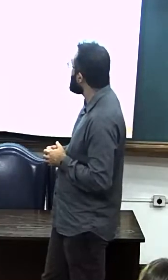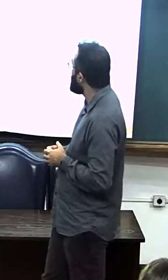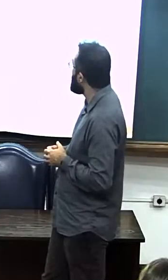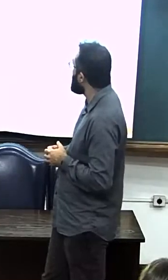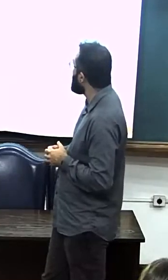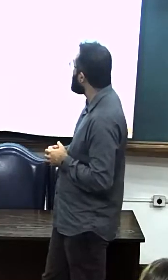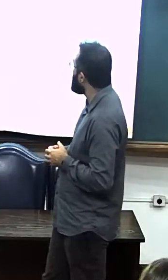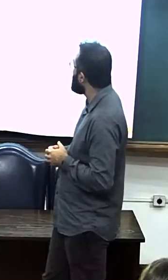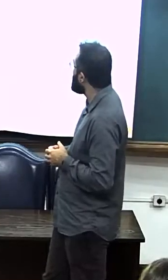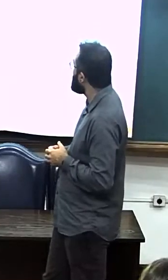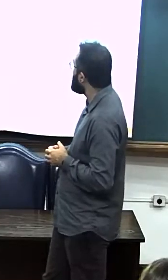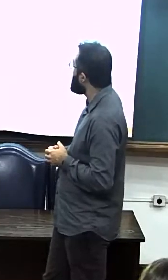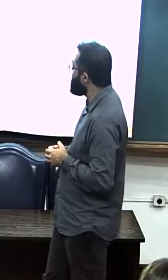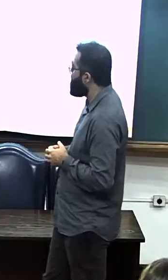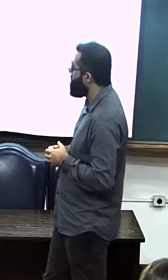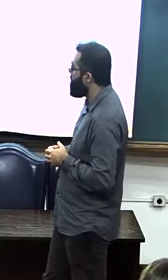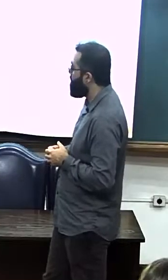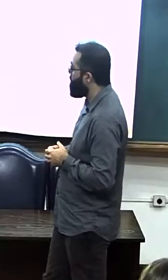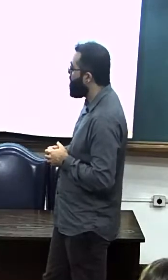isso.